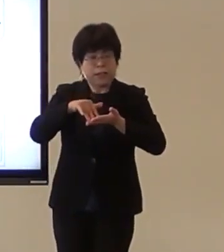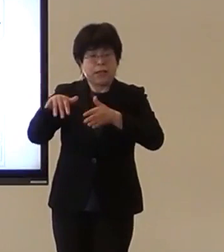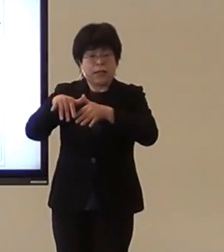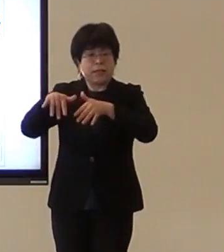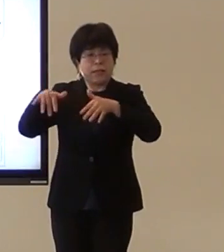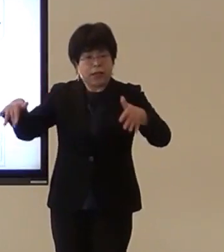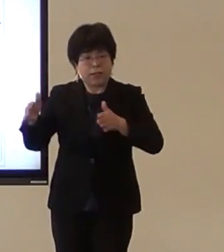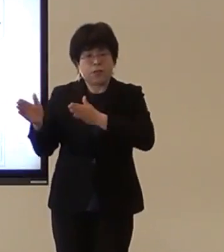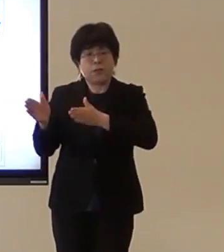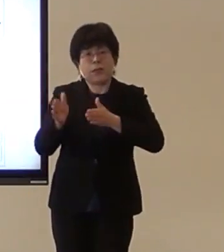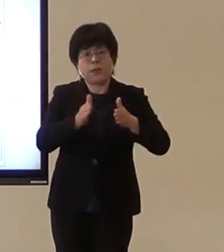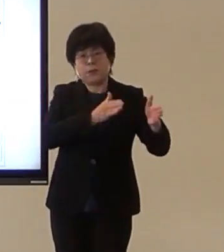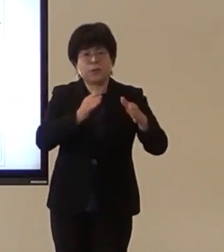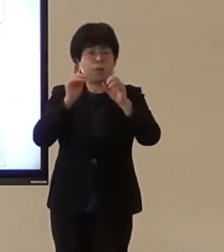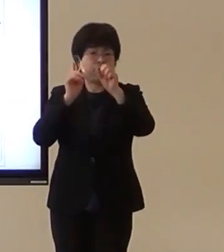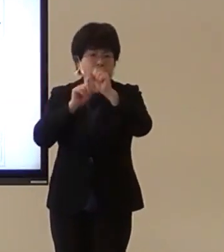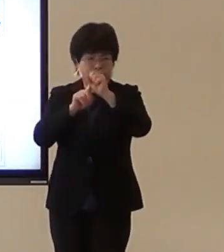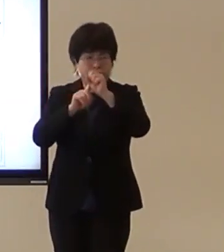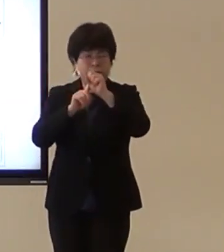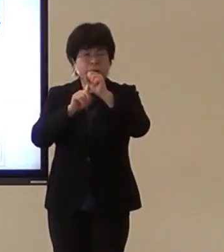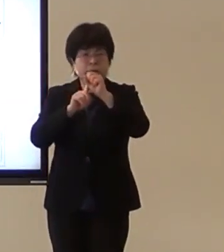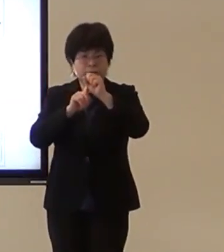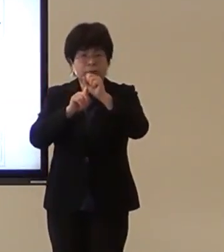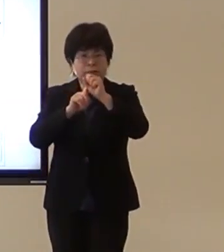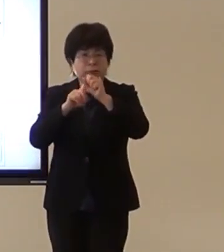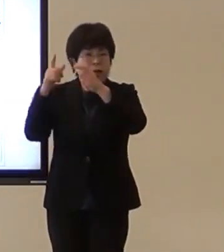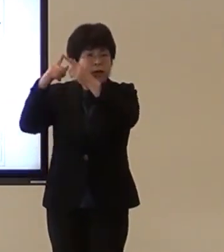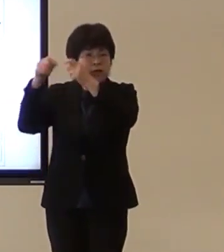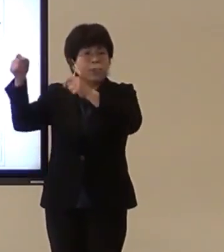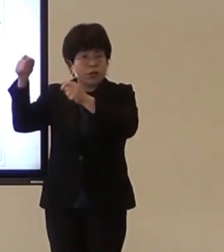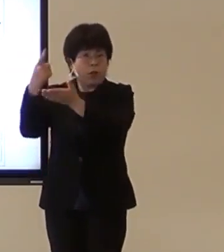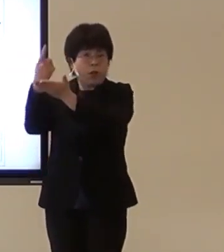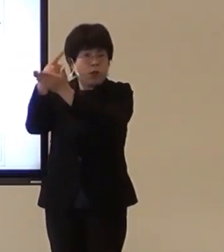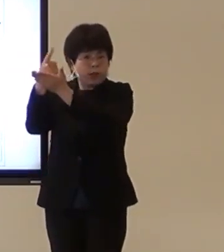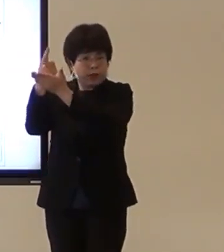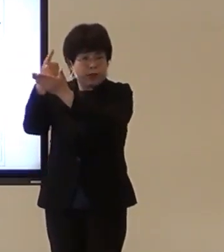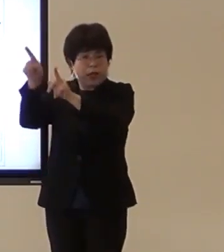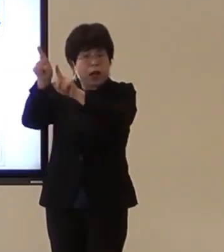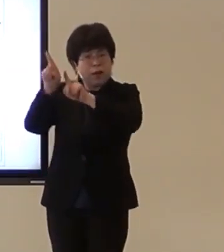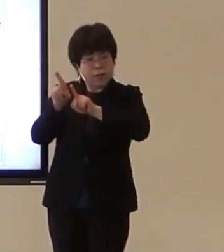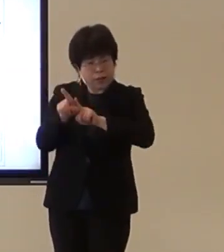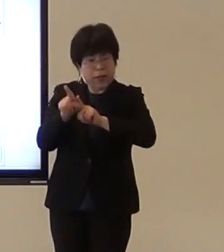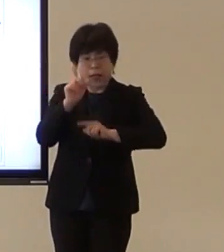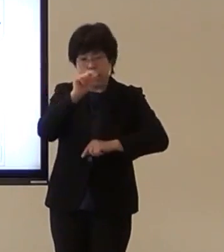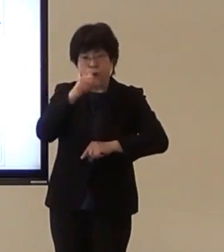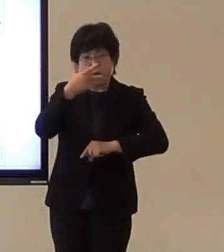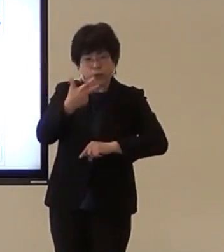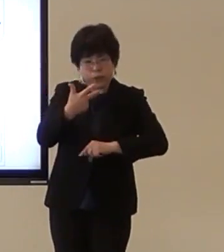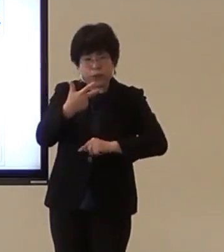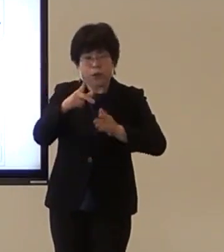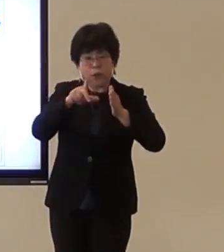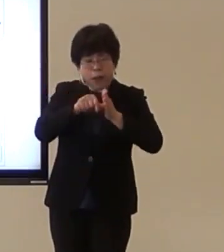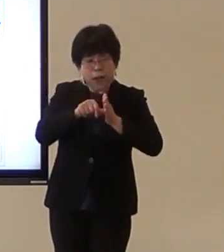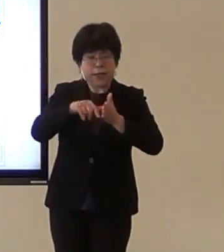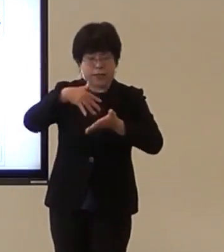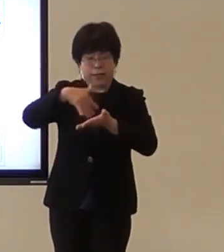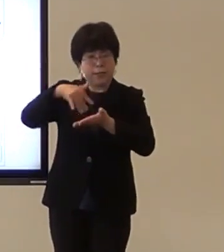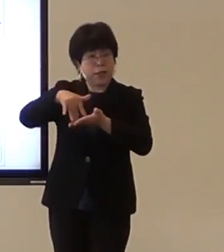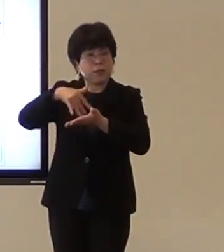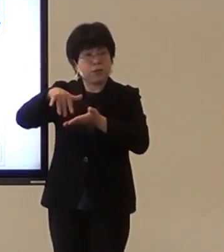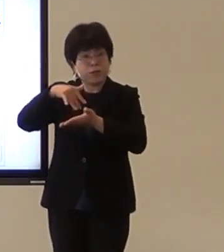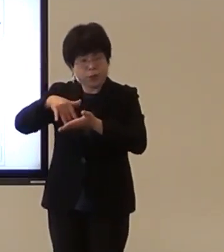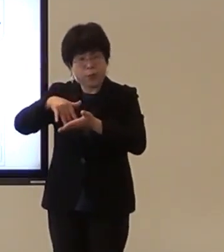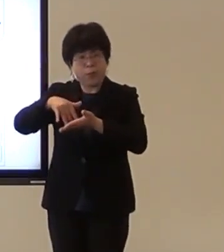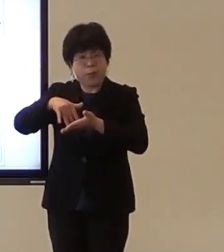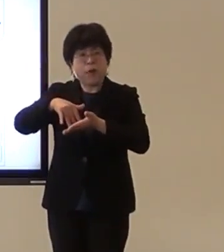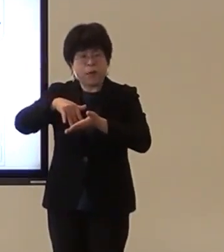が示されています。こうした国の方針をもとに本市の場合を試算をいたしますと、すべ